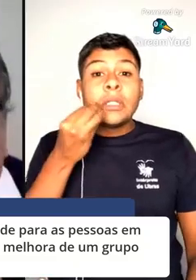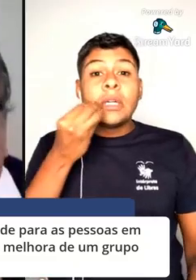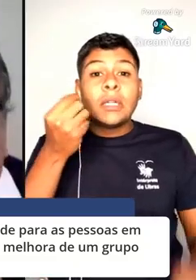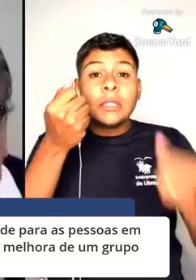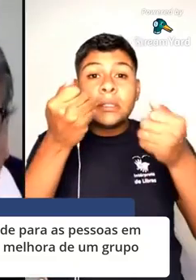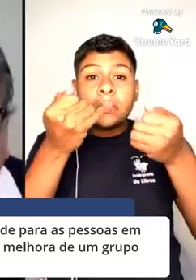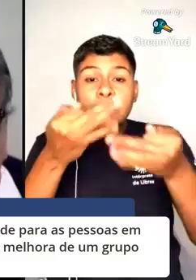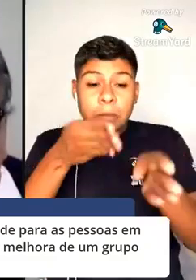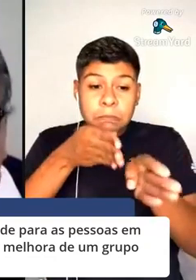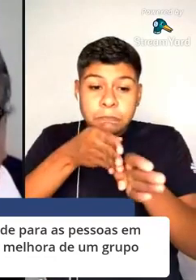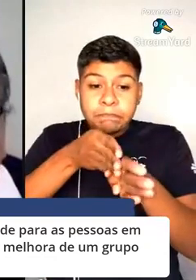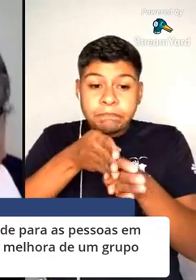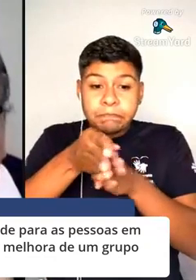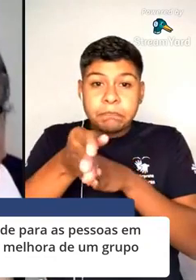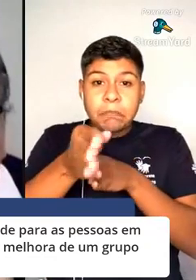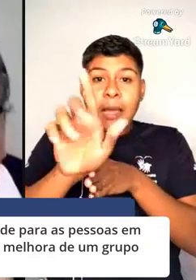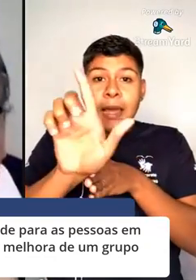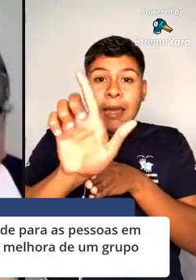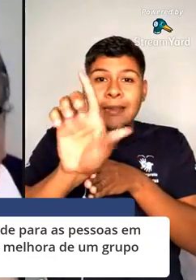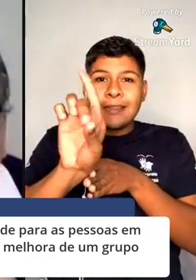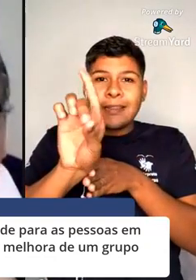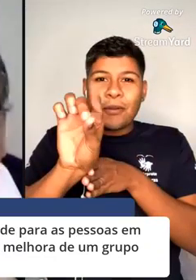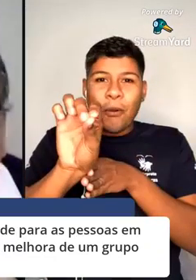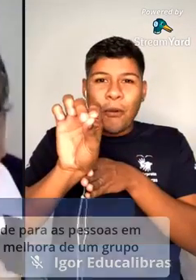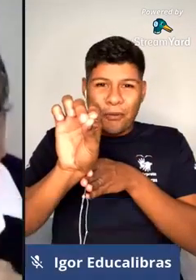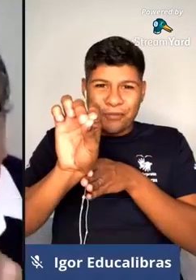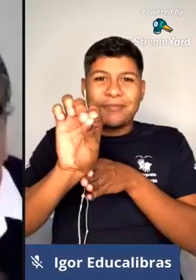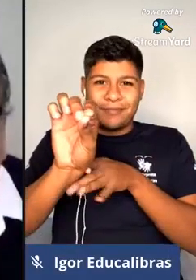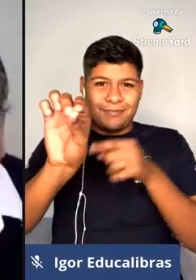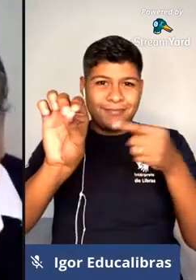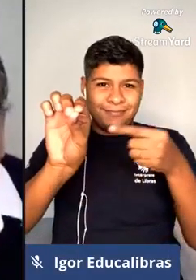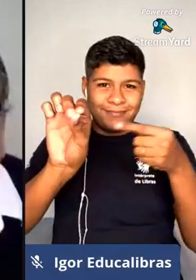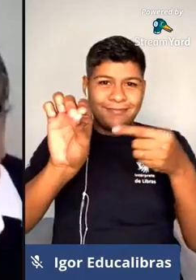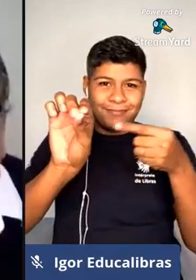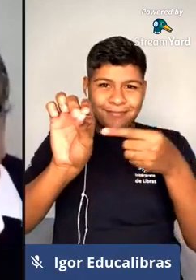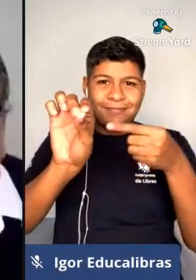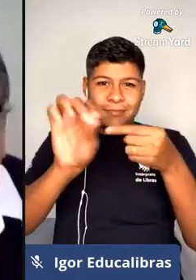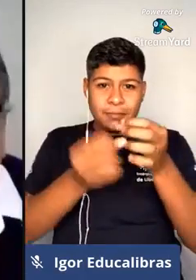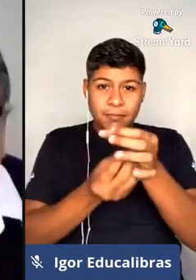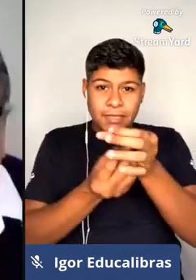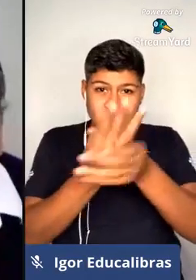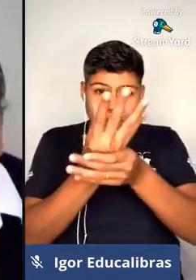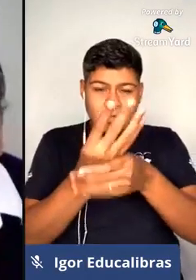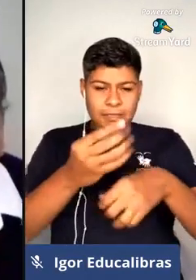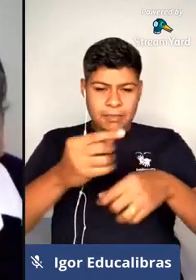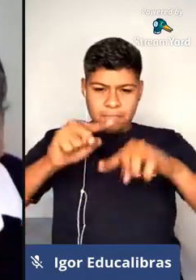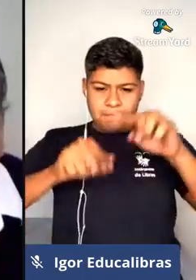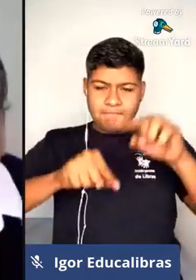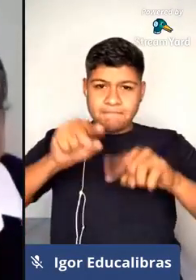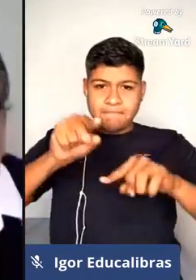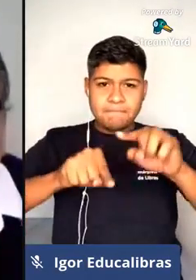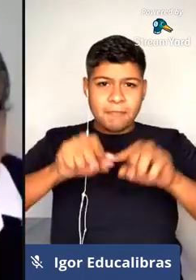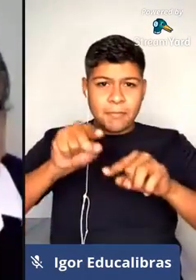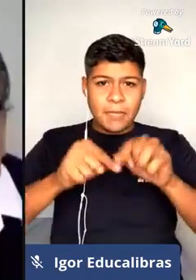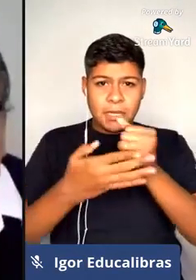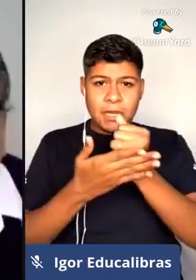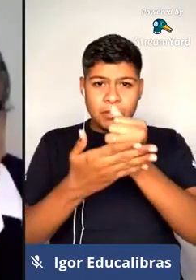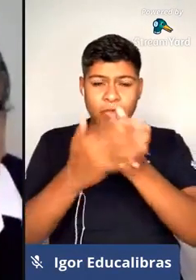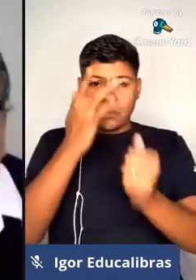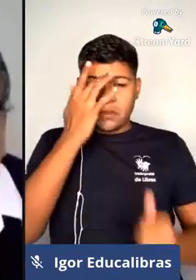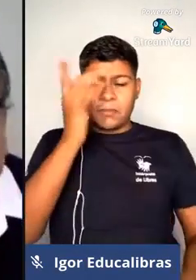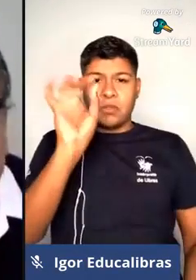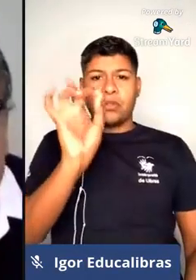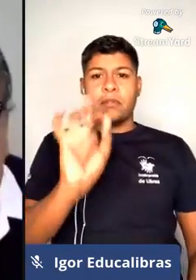uma mensagem na LDO que crie dispositivos a favor da pessoa